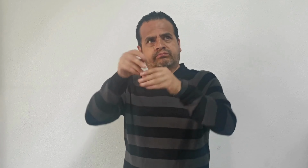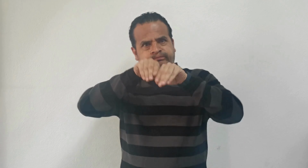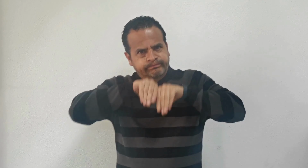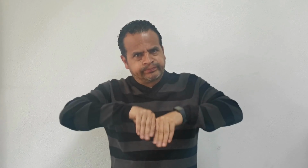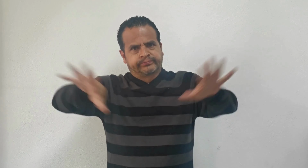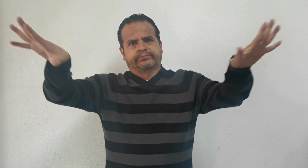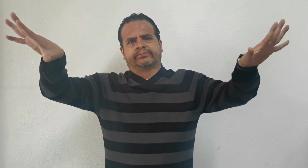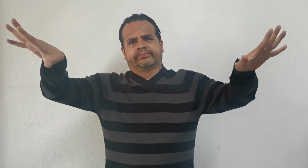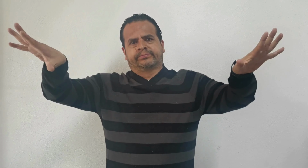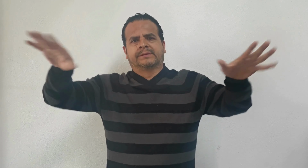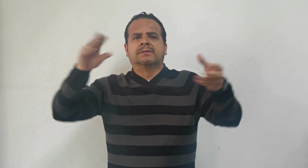personas Adiós